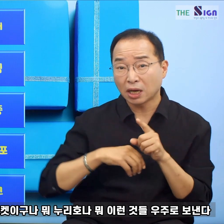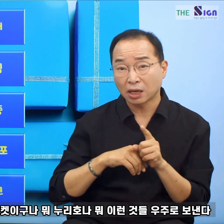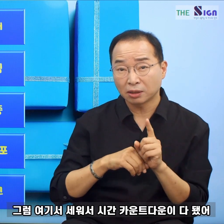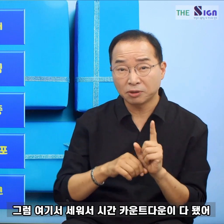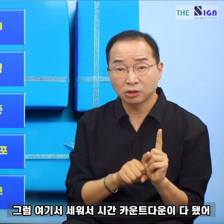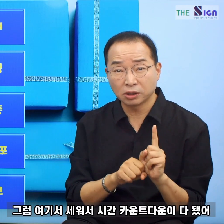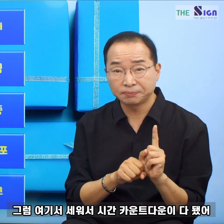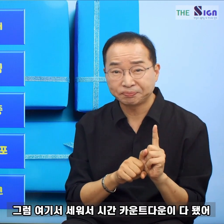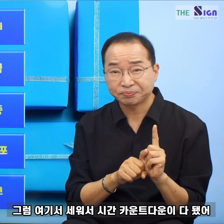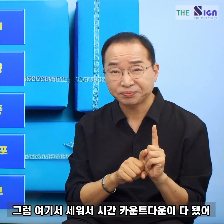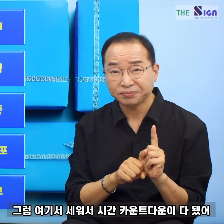그럼 여기서